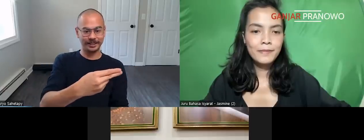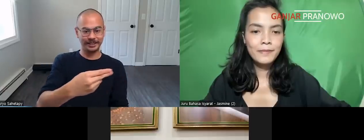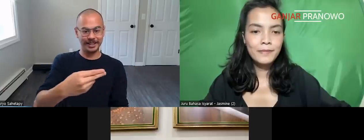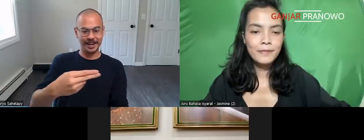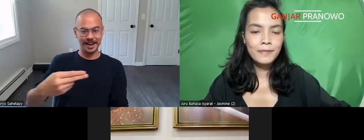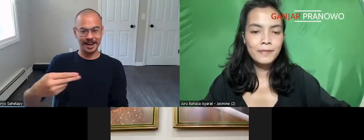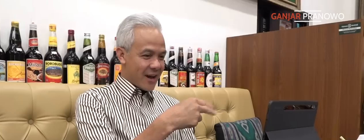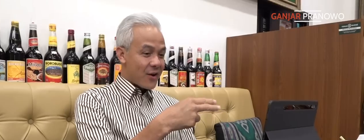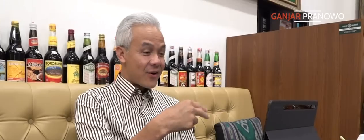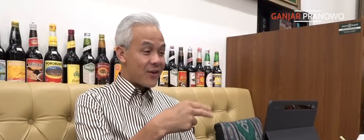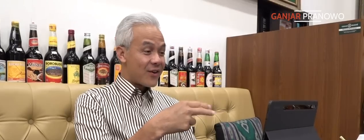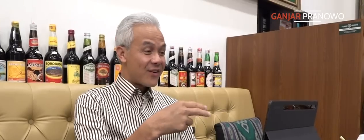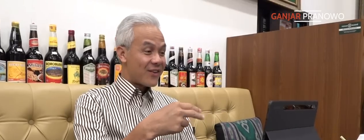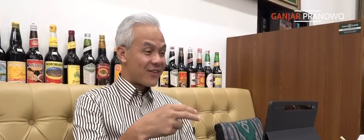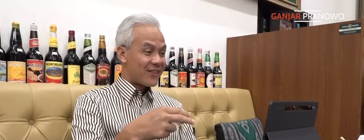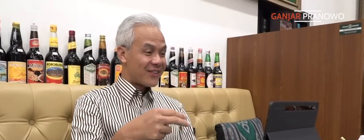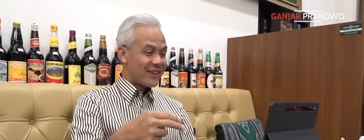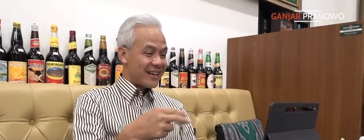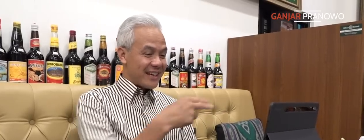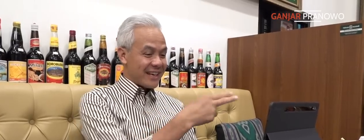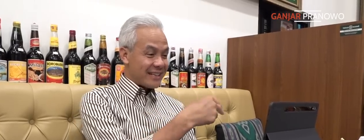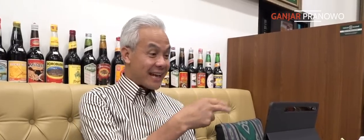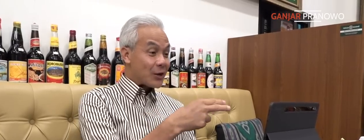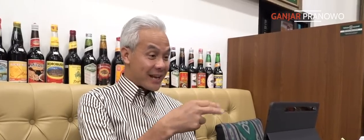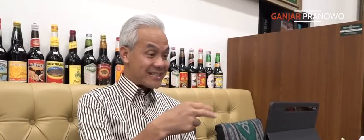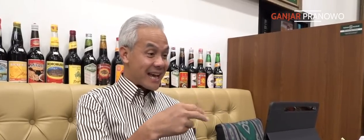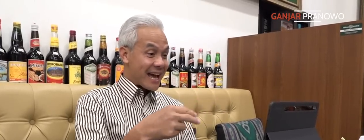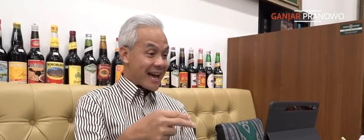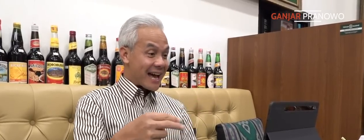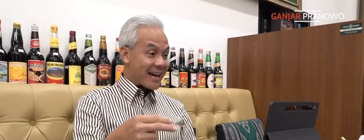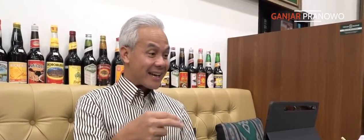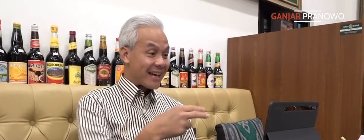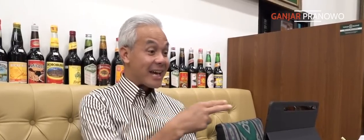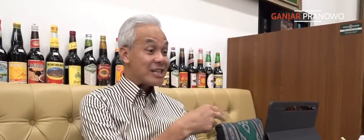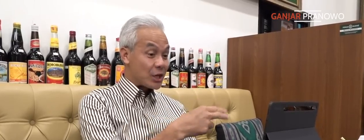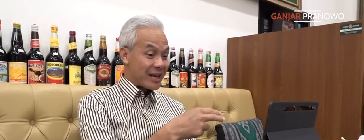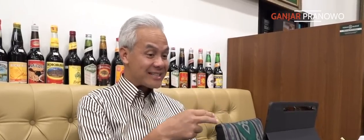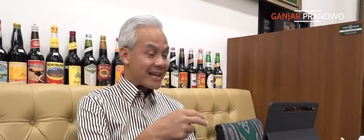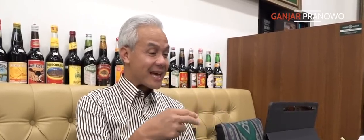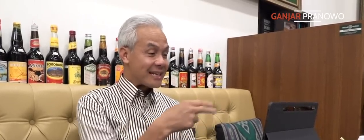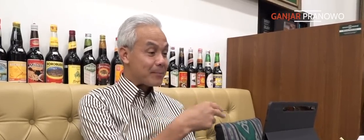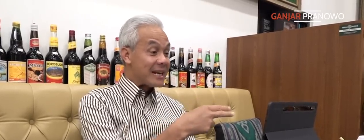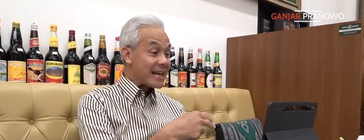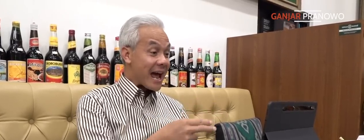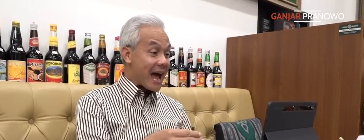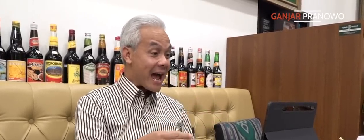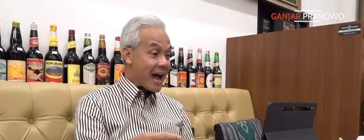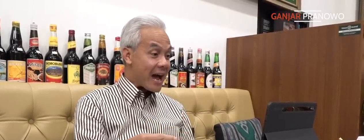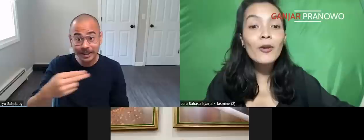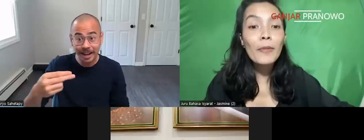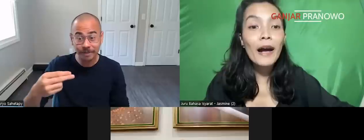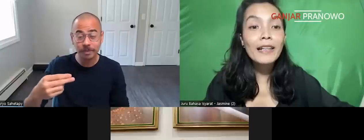cita Oh ini Indonesia ini Indonesia ya Ini